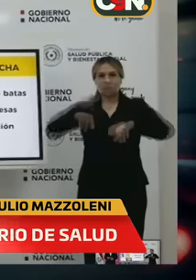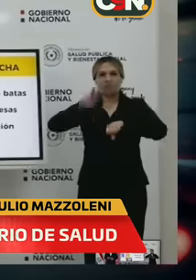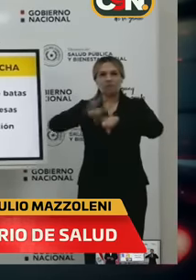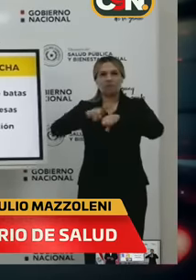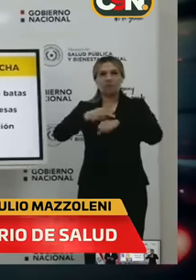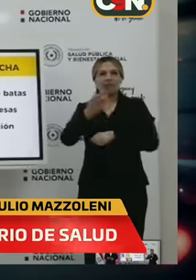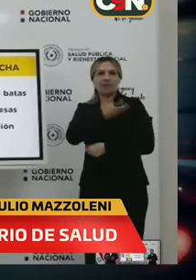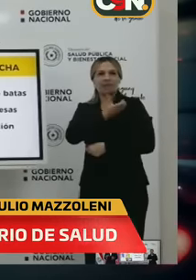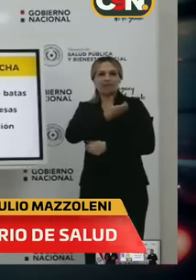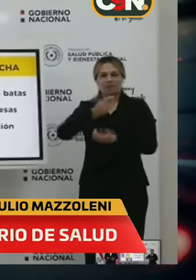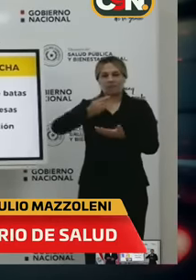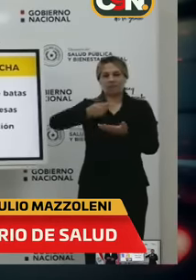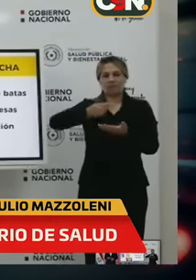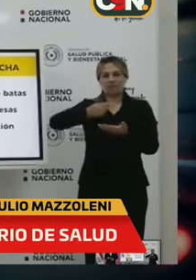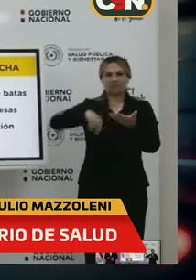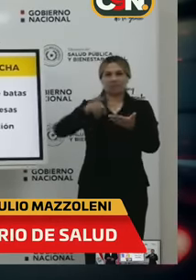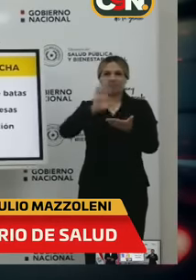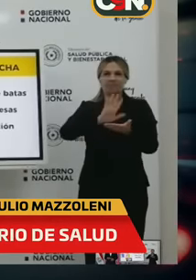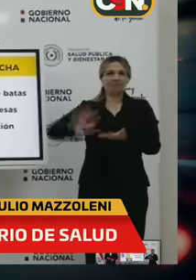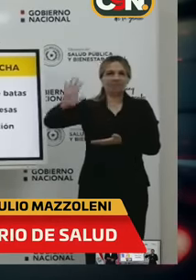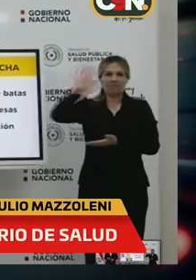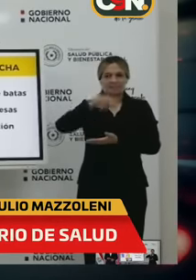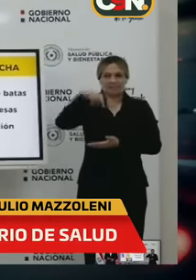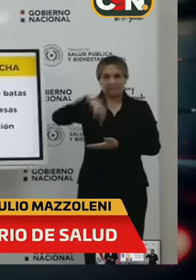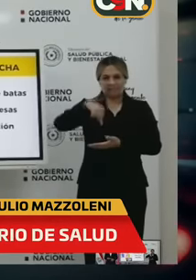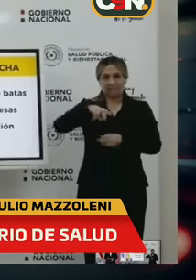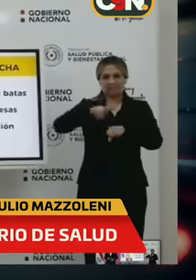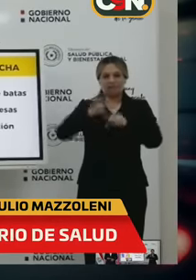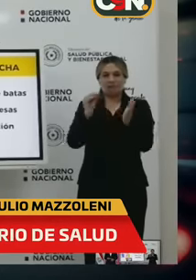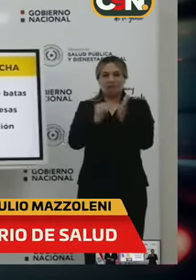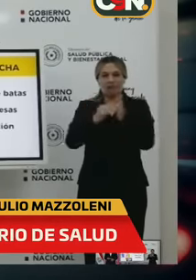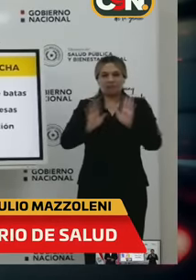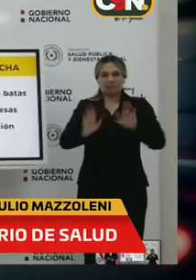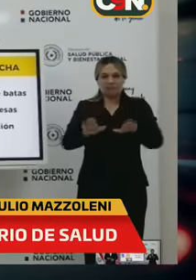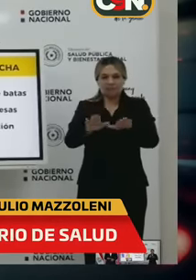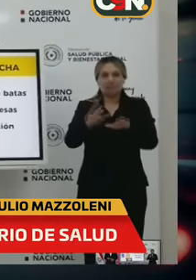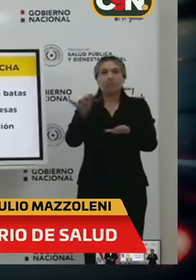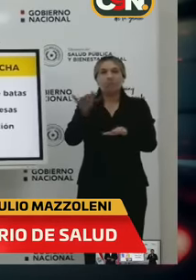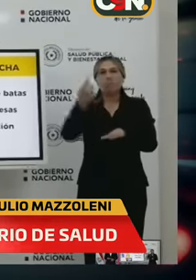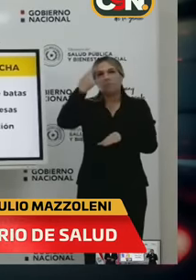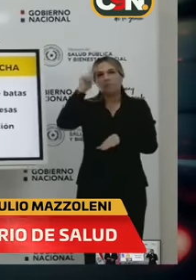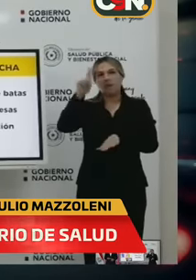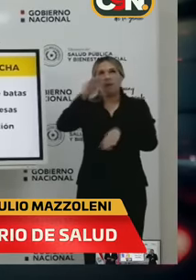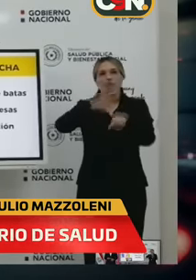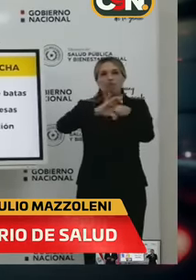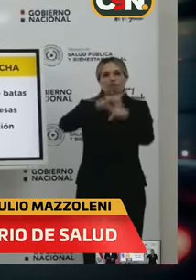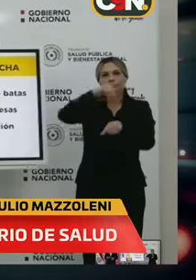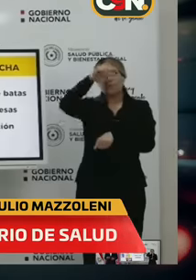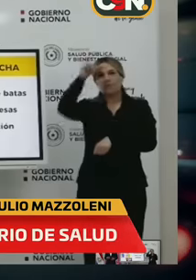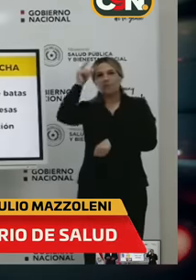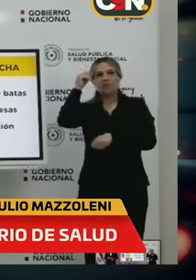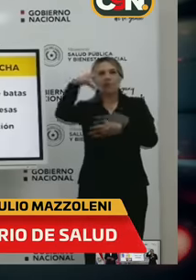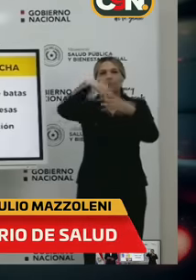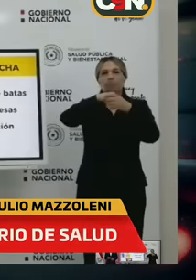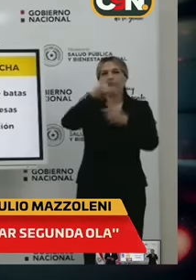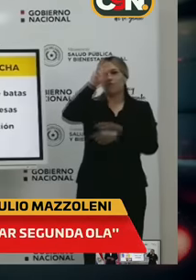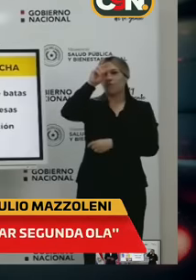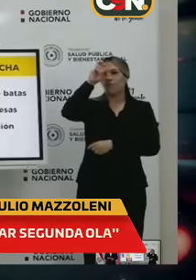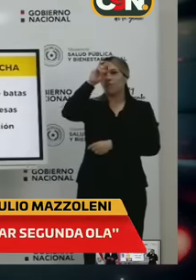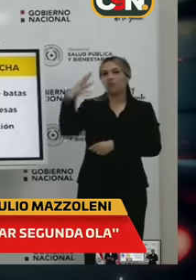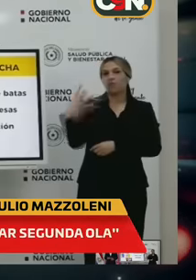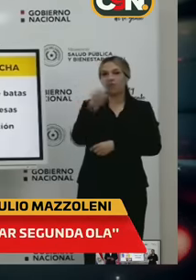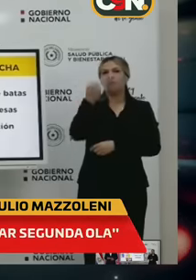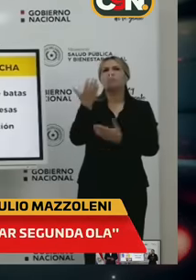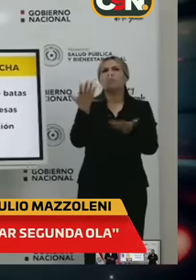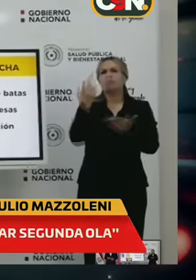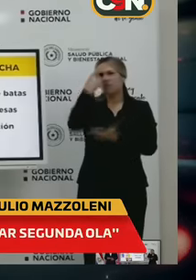comprar equipos de protección individual, en este caso son batas para uso hospitalario. Hemos recibido esto de una